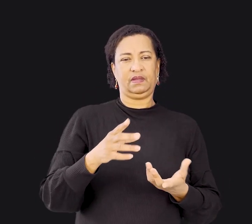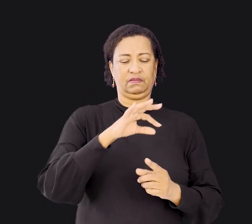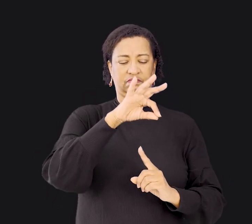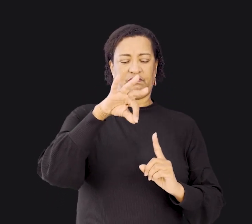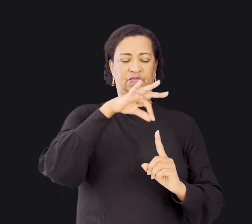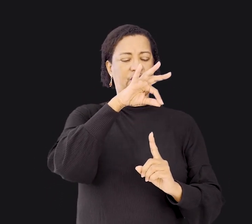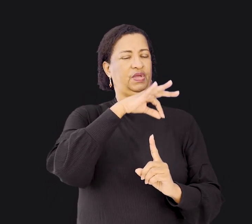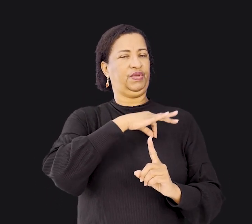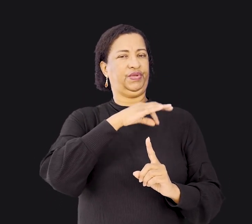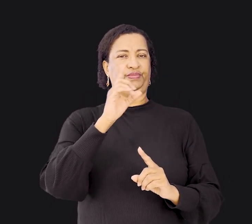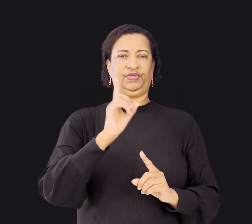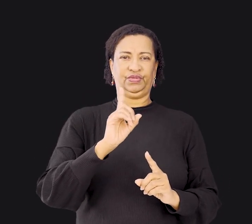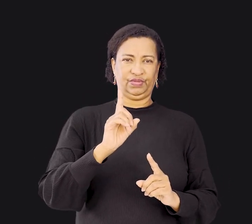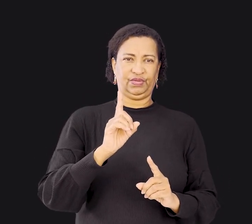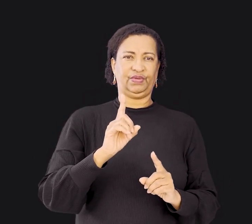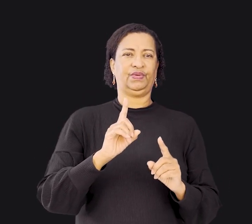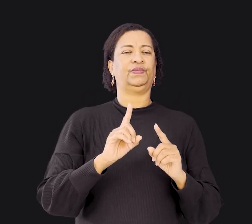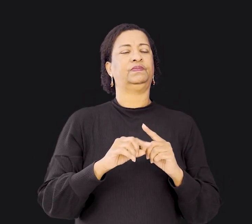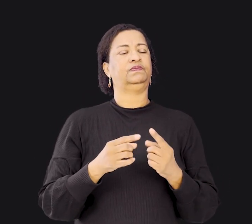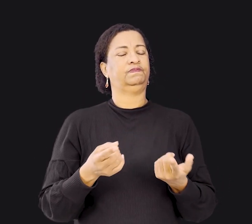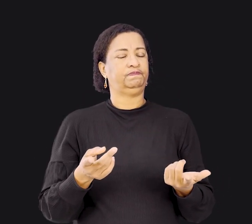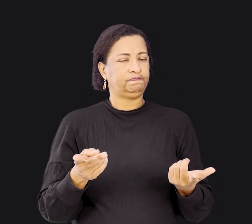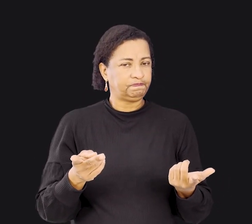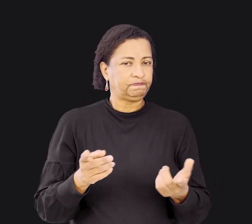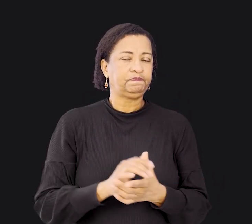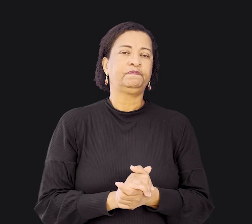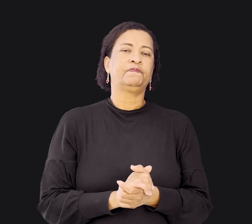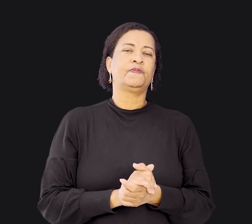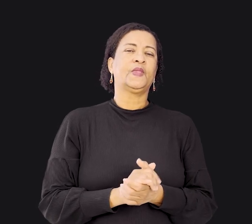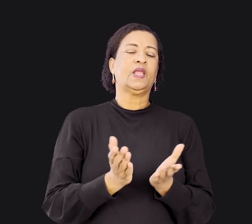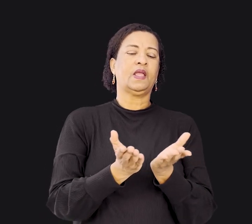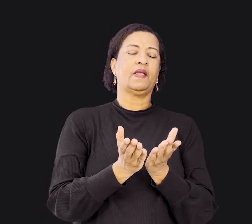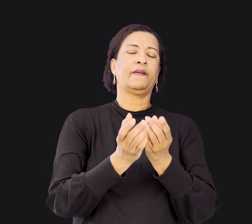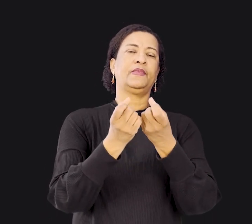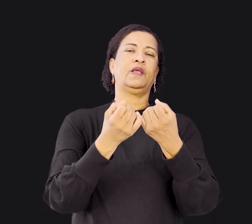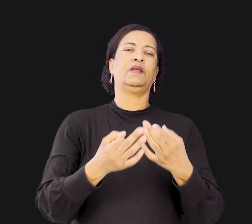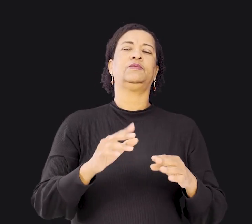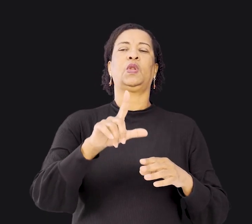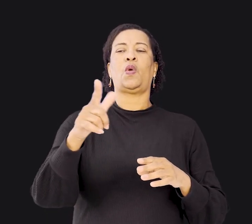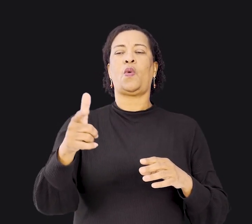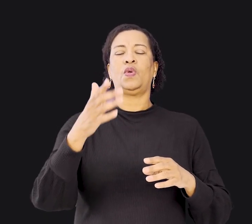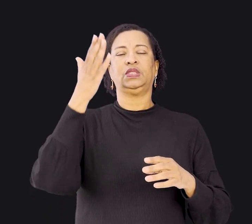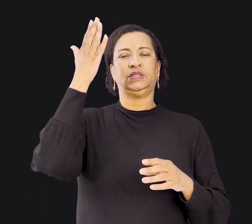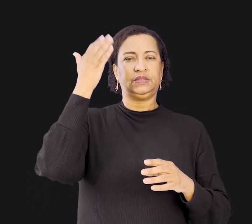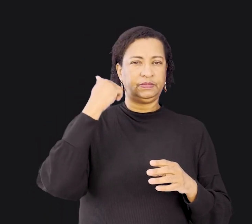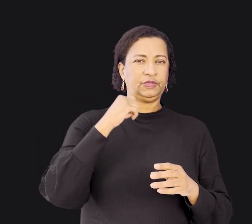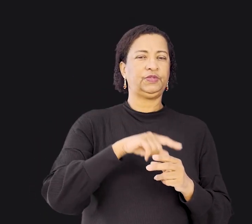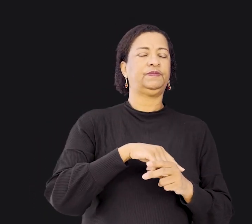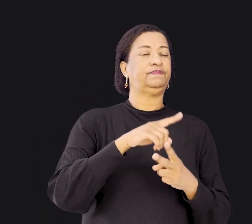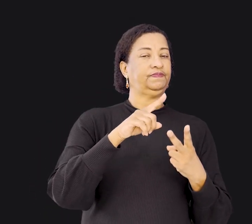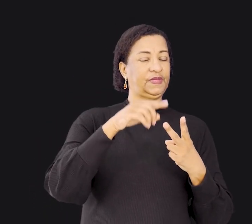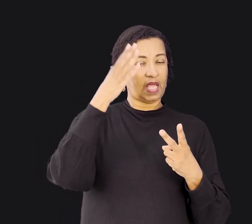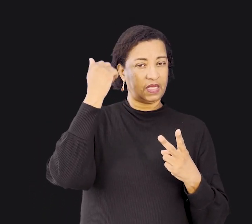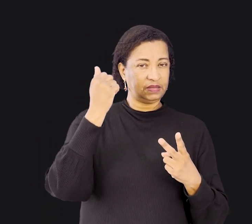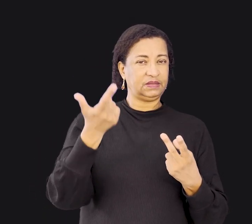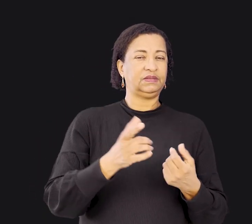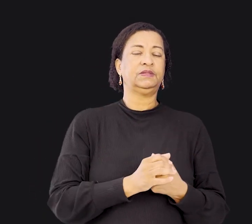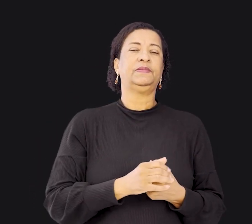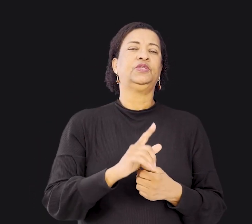espiritual, mas é demoníaca. E aí ele descreve outra sabedoria. Esta sabedoria tem outra aparência,